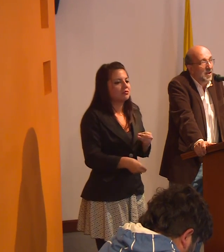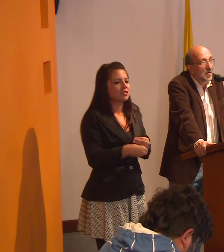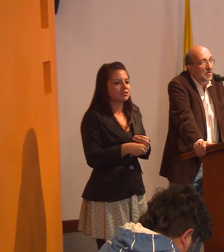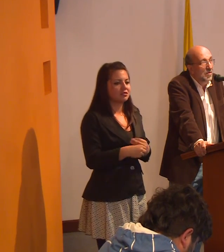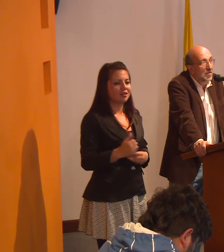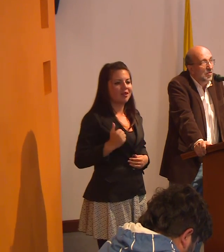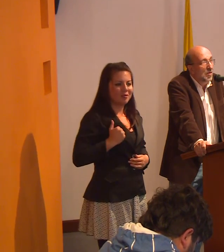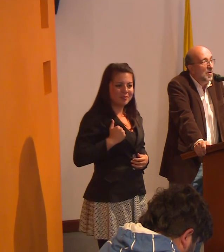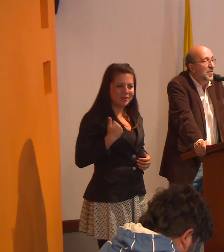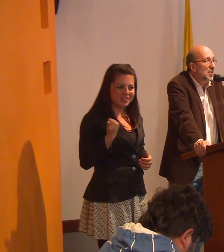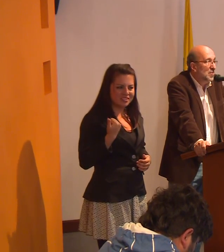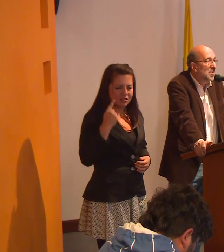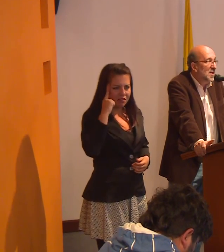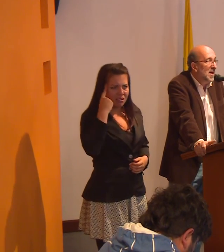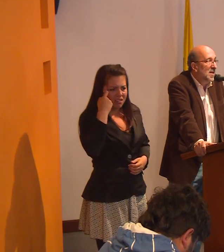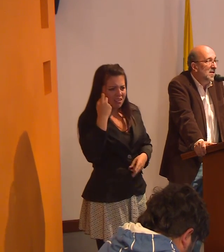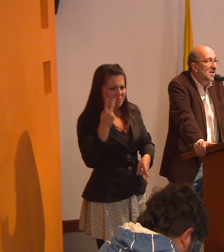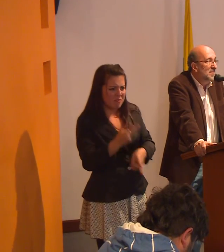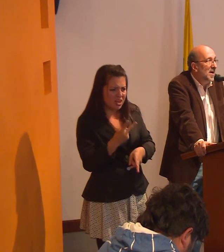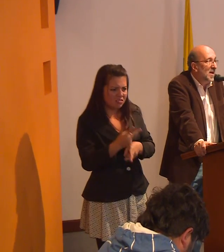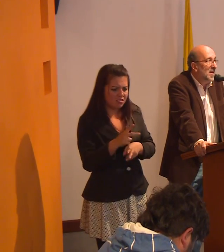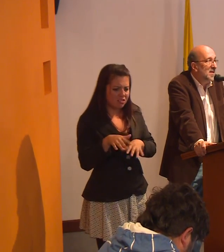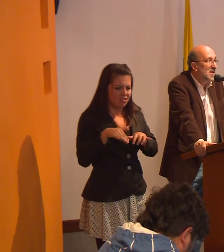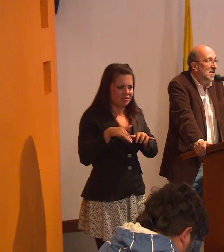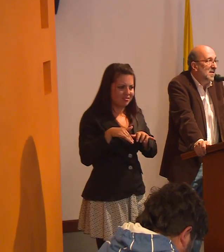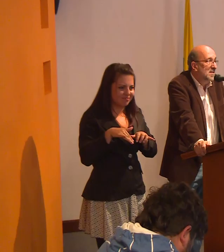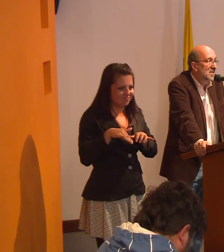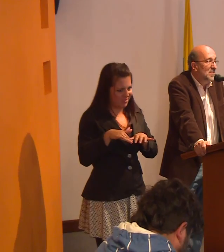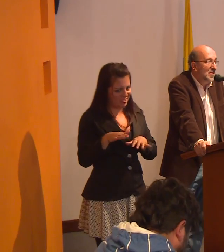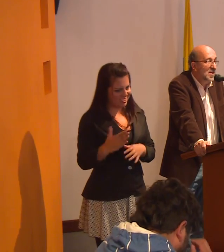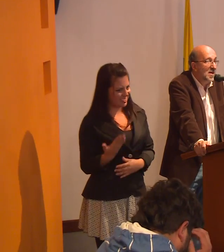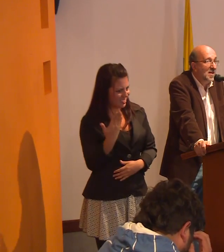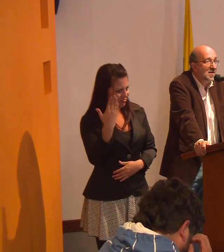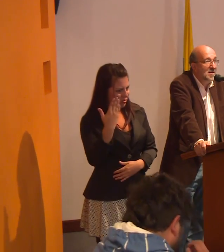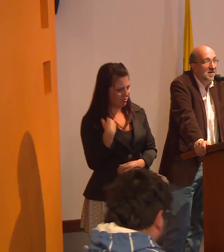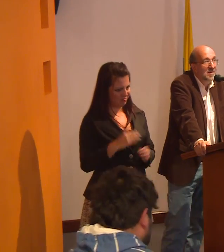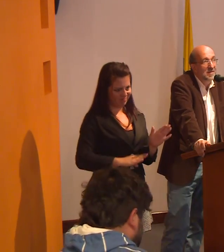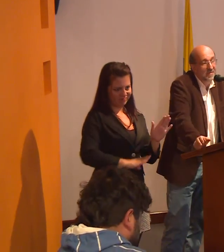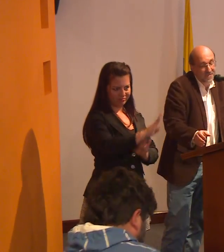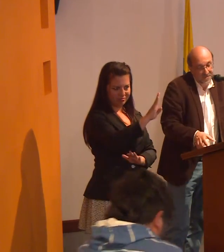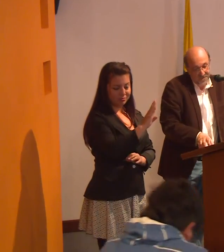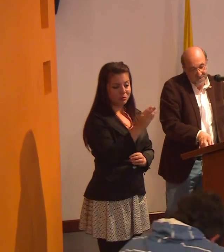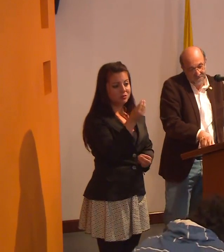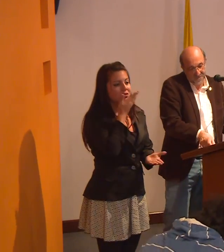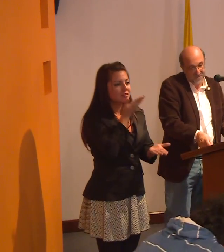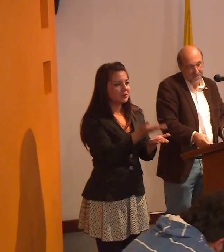el peligro como oportunidad para crecer. Muchas gracias.